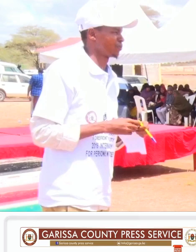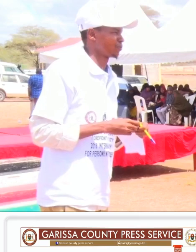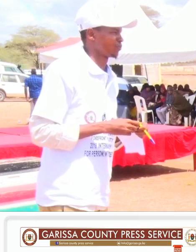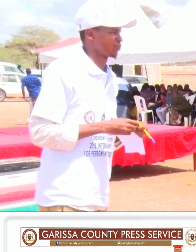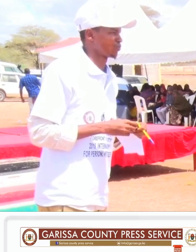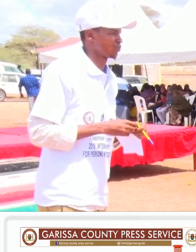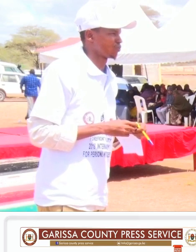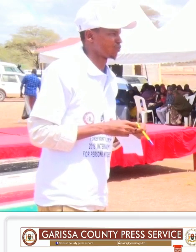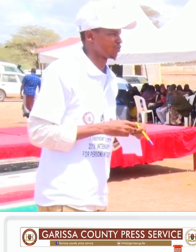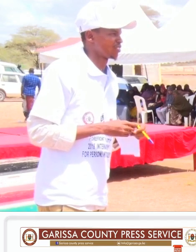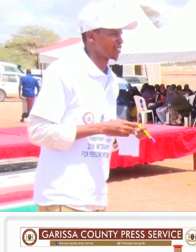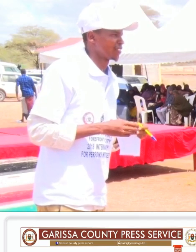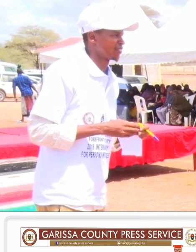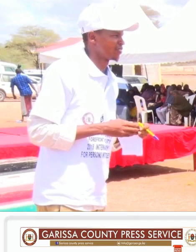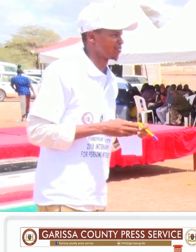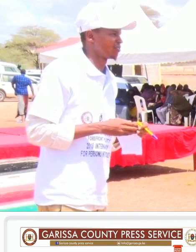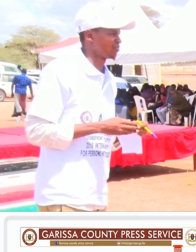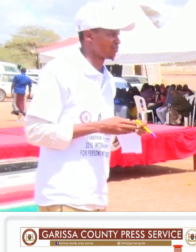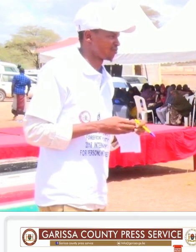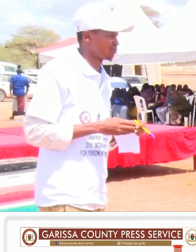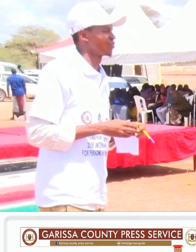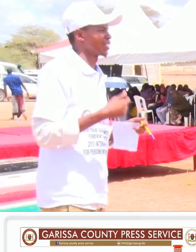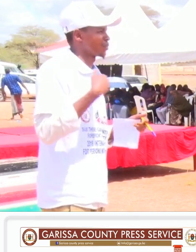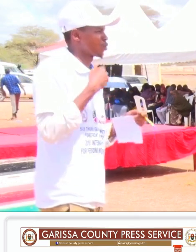in shaqa qaybna laga siiyo, County Government shaqadeeda qaybna laga siiyo.